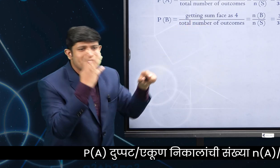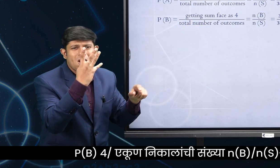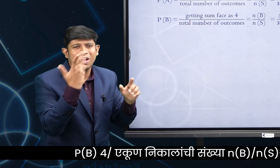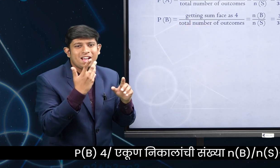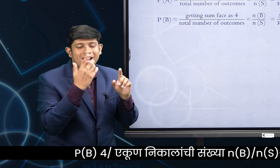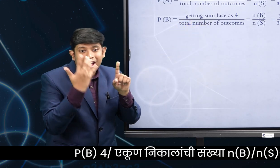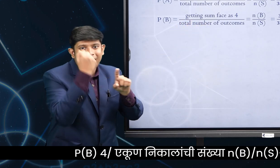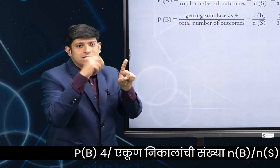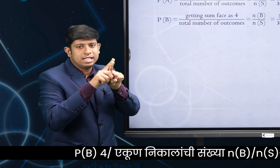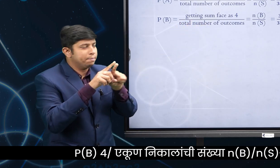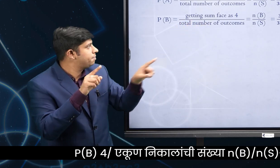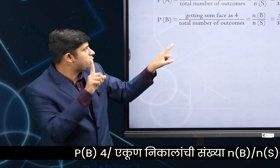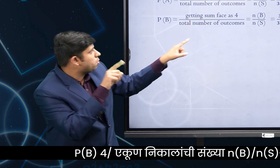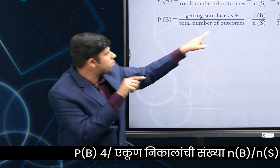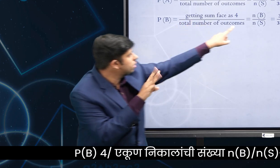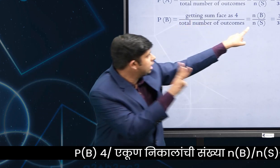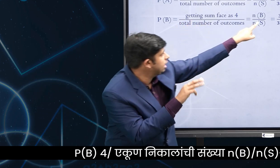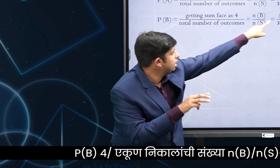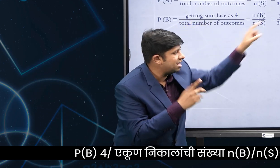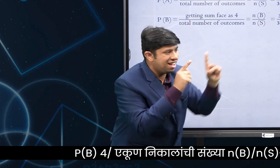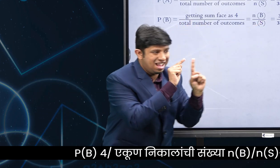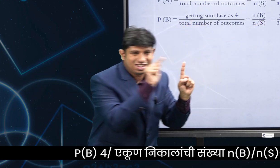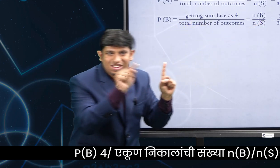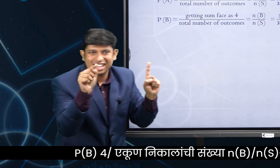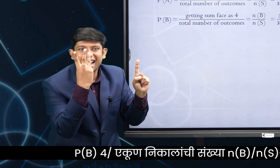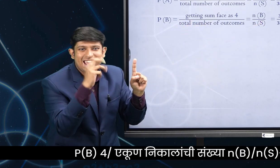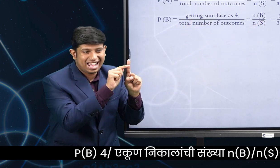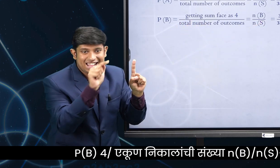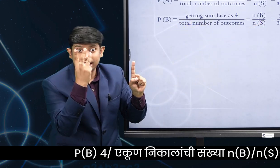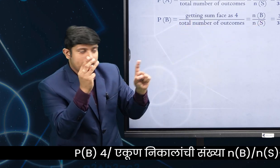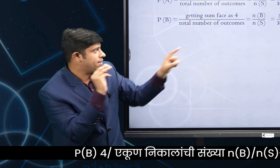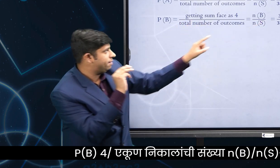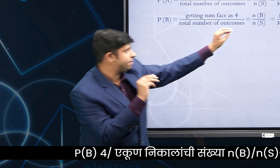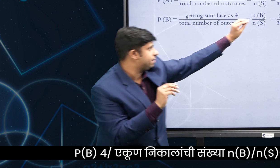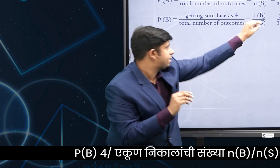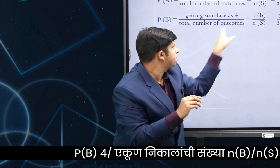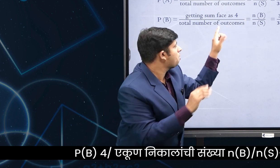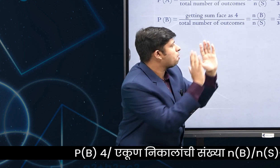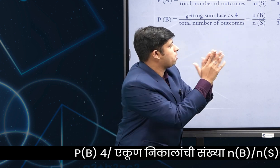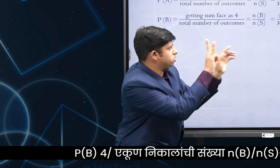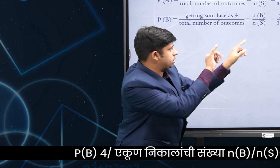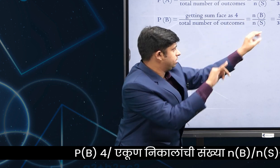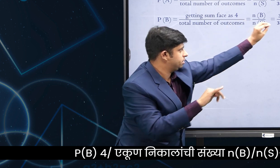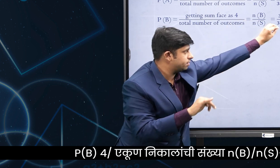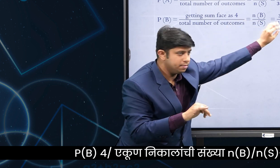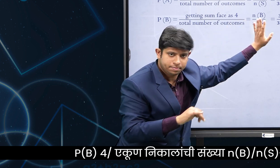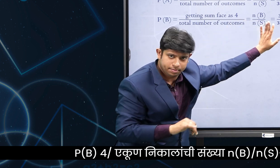पी कंसामध्ये बी 4 भागिले एकूण निकालांची संख्या एन कंसामध्ये बी भागिले एन कंसामध्ये एस